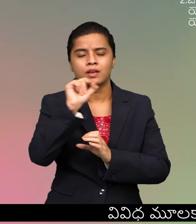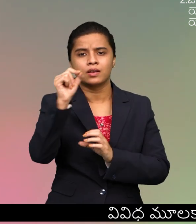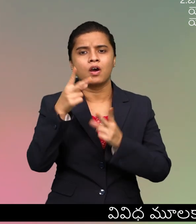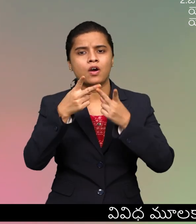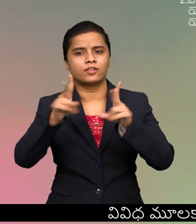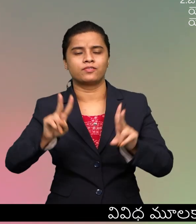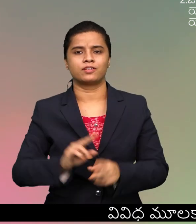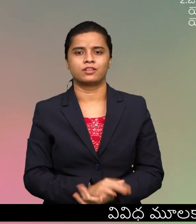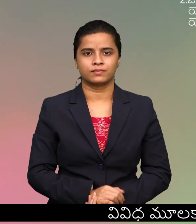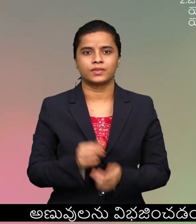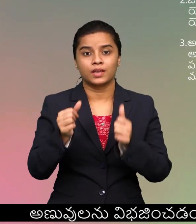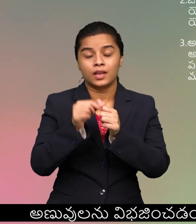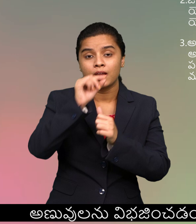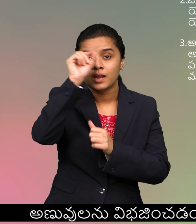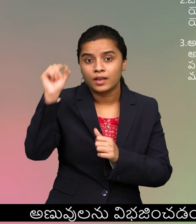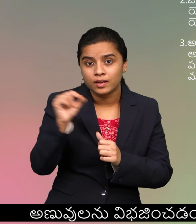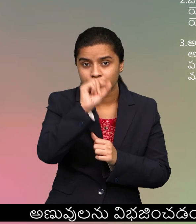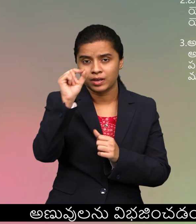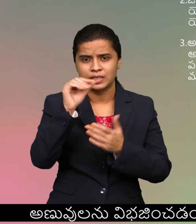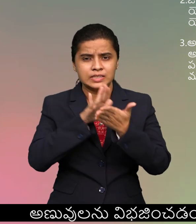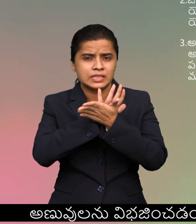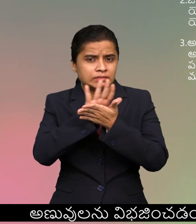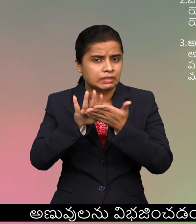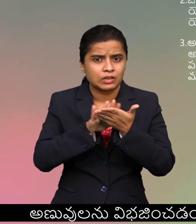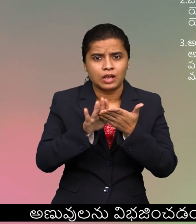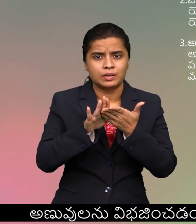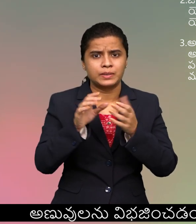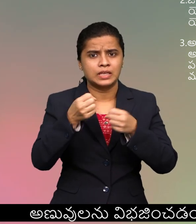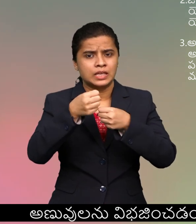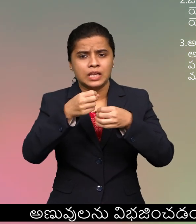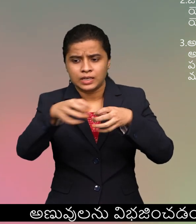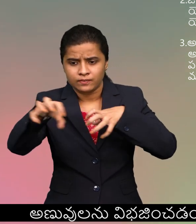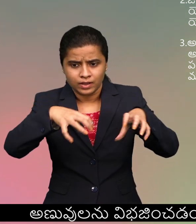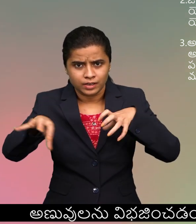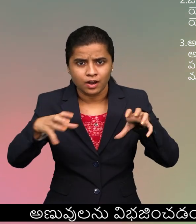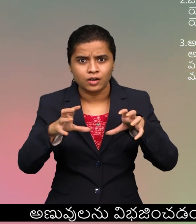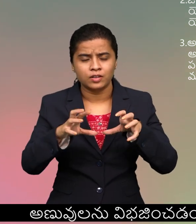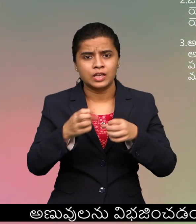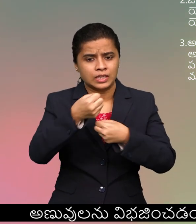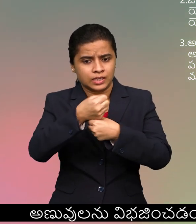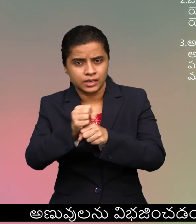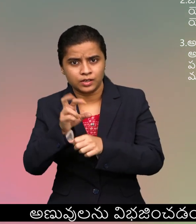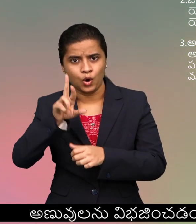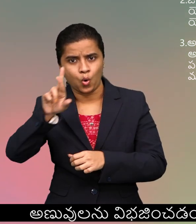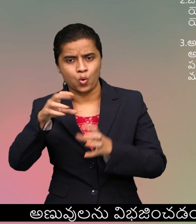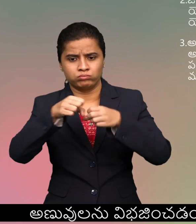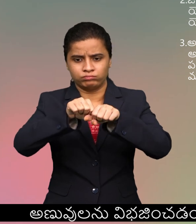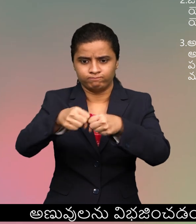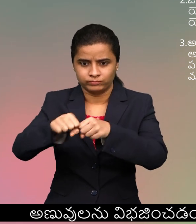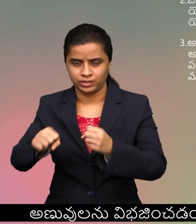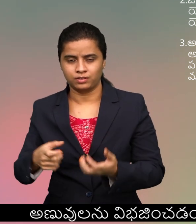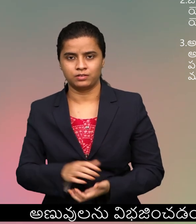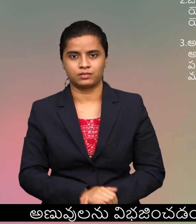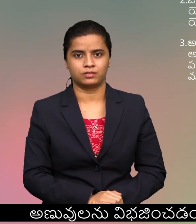భిన్నంగా ఉంటాయి. అణువులను విభజించడం, సృష్టించడం లేదా నాశనం చేయడం సాధ్యం